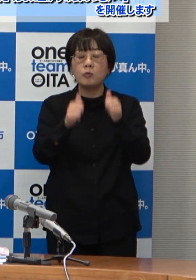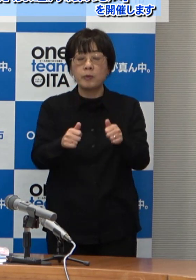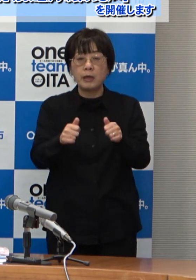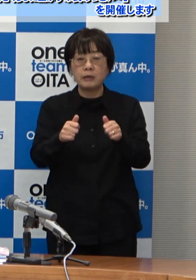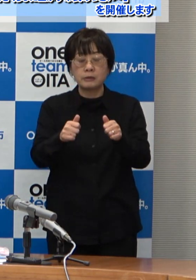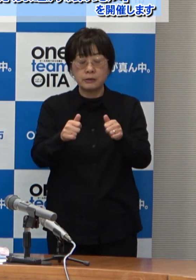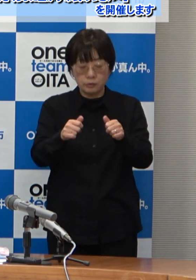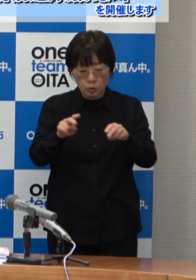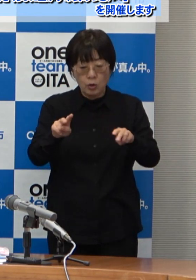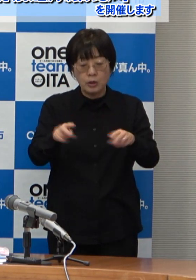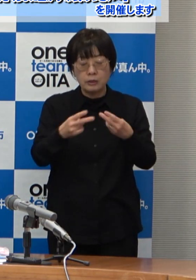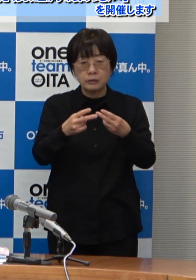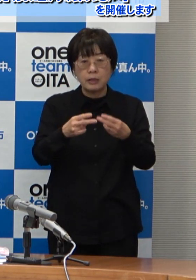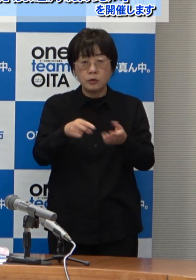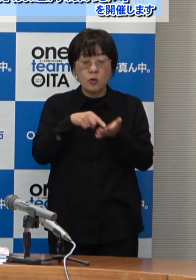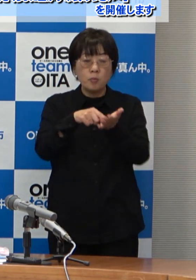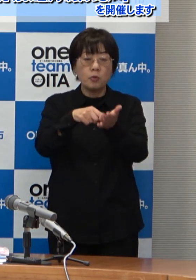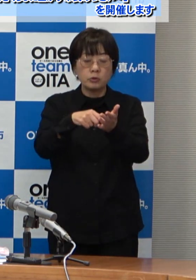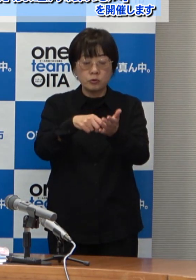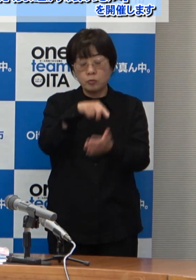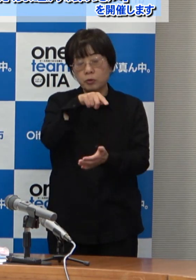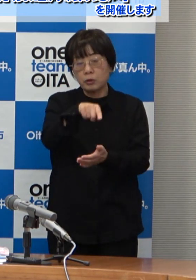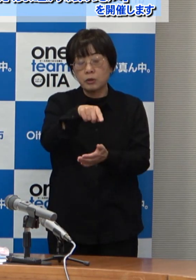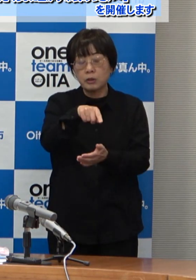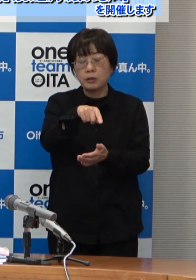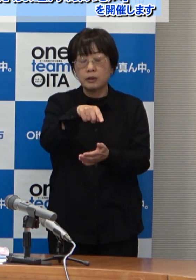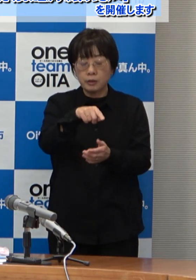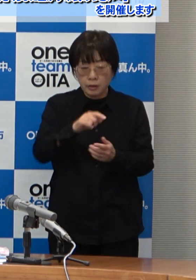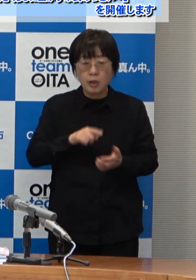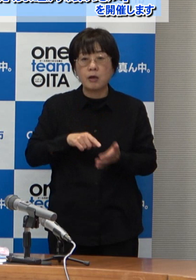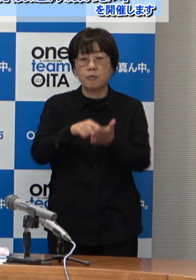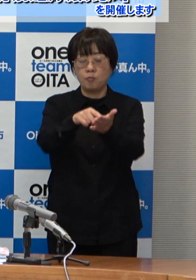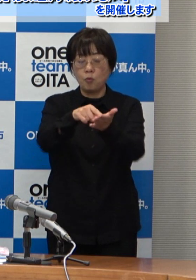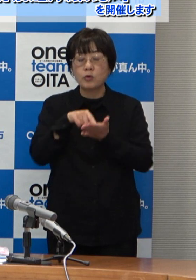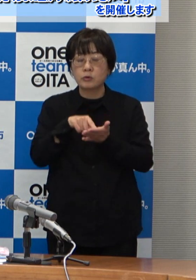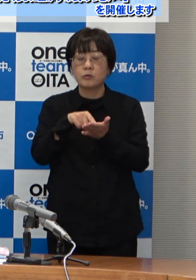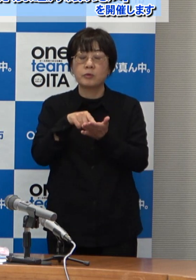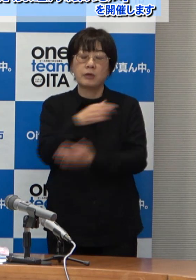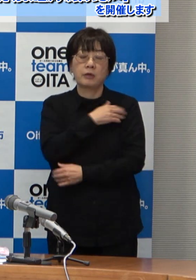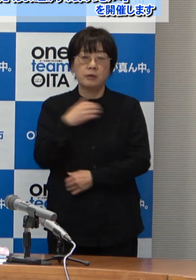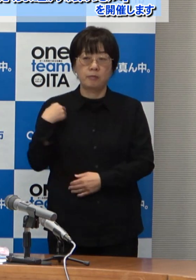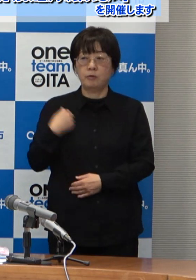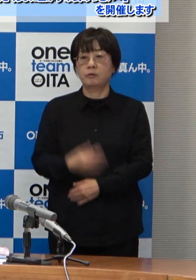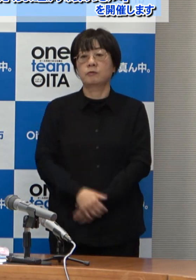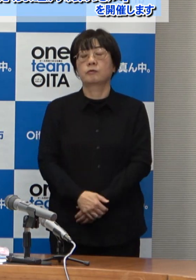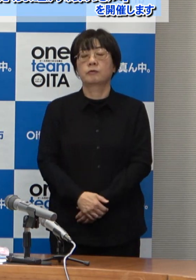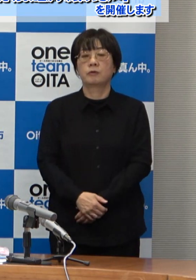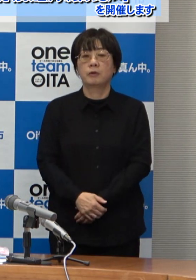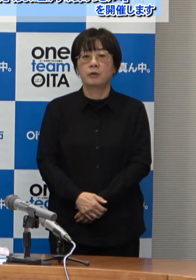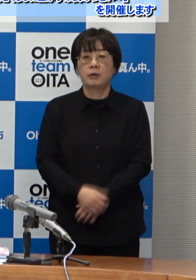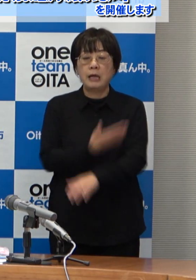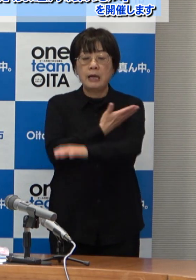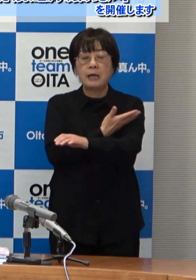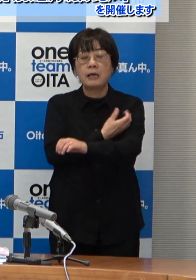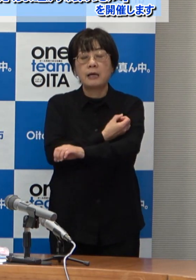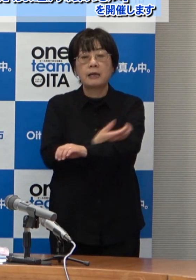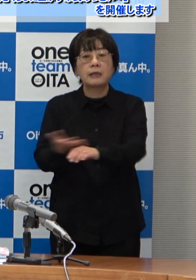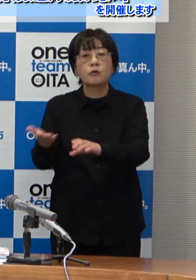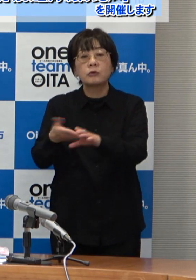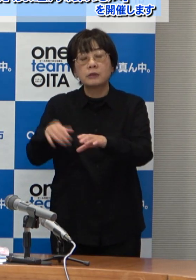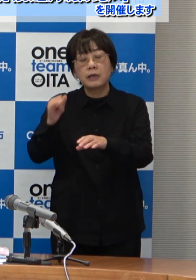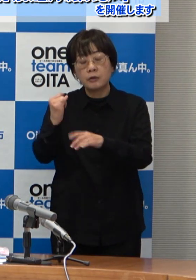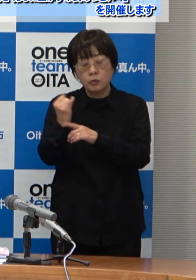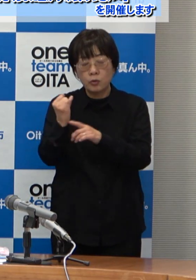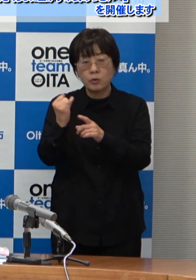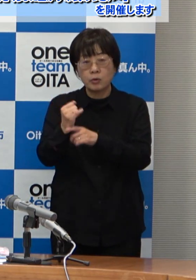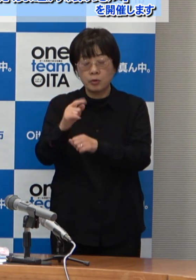申し込みホームにてお申し込みくださいえ菊さんの人権と対応性